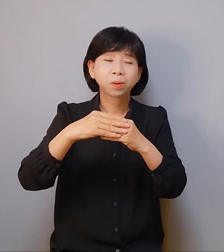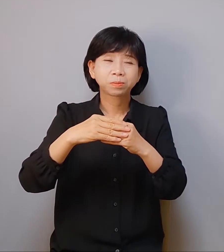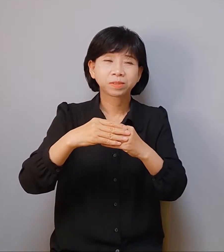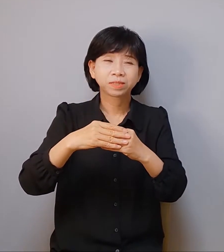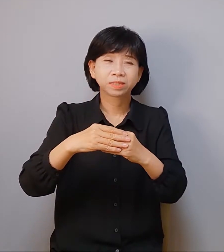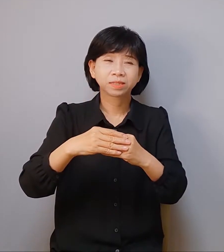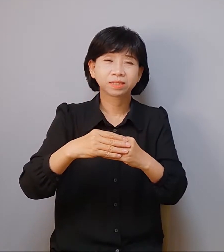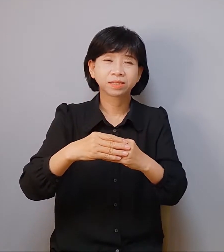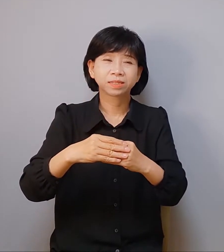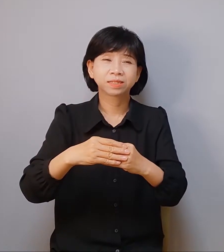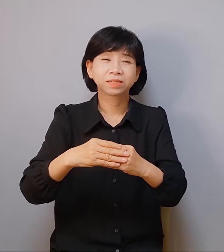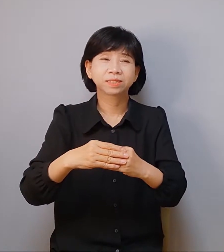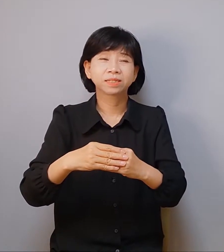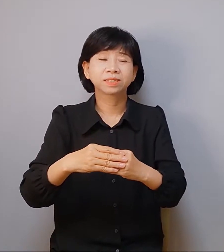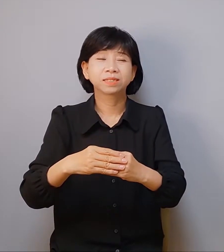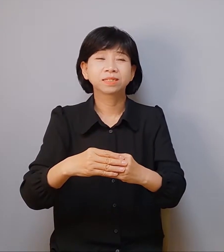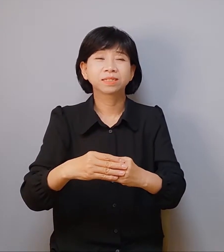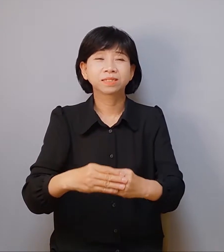위엄을